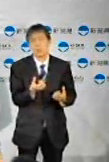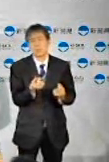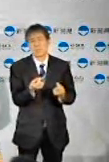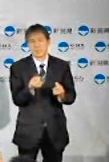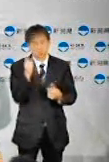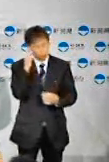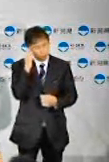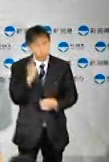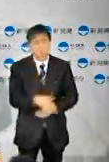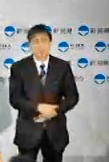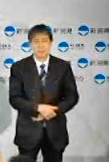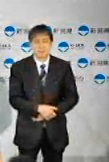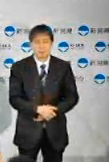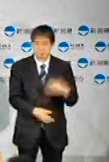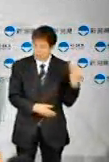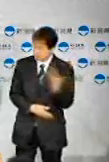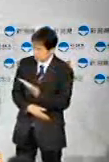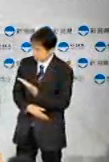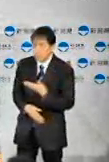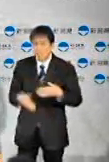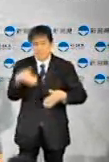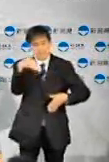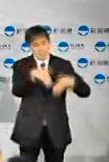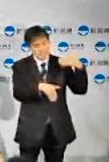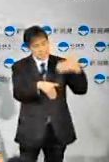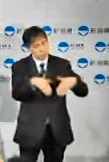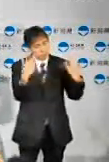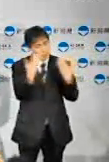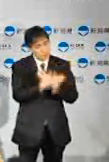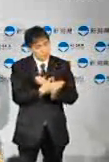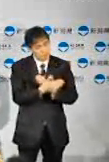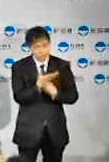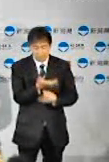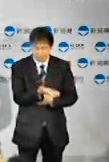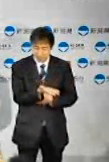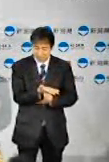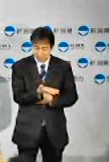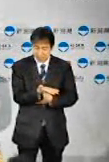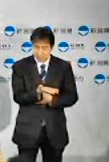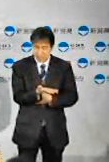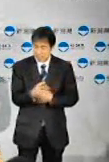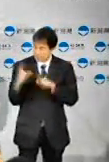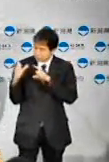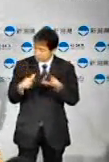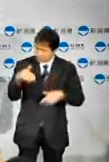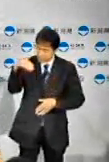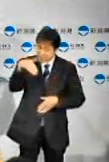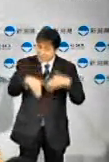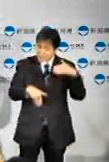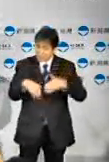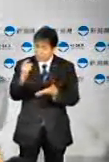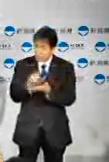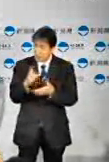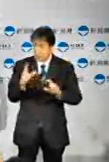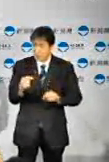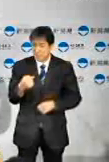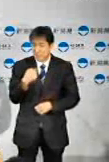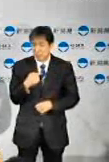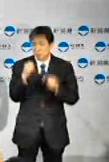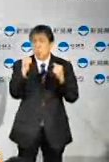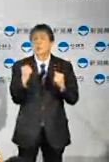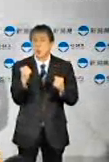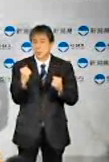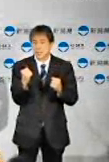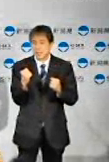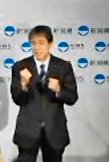。 ということはやっぱり選挙というところに、 いや別にその選挙って限らない、その自分の存在をかけるって意味